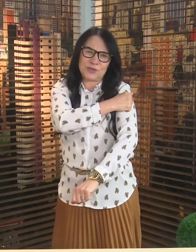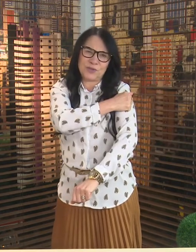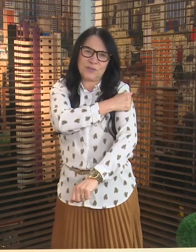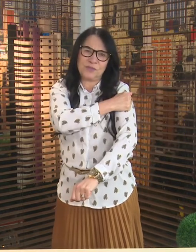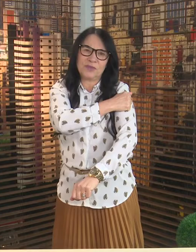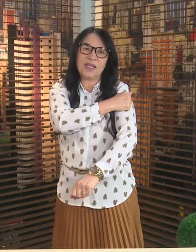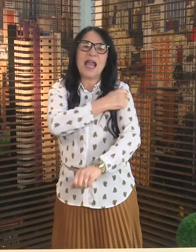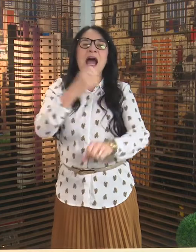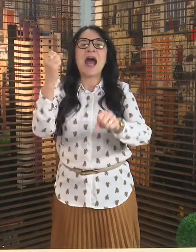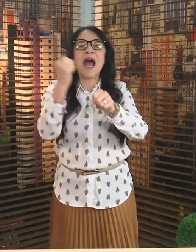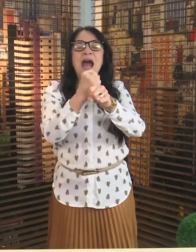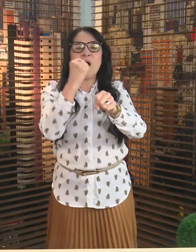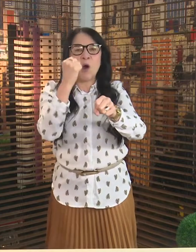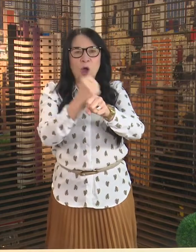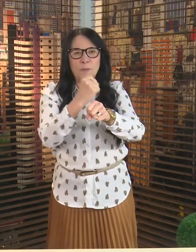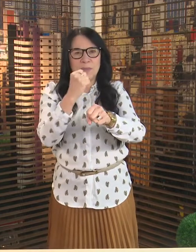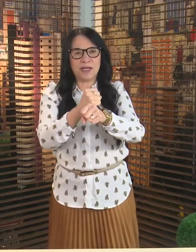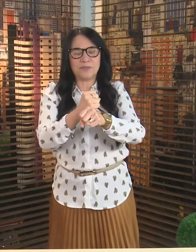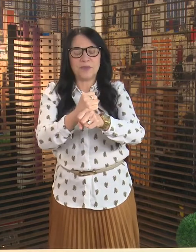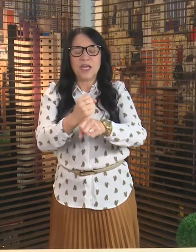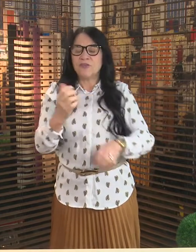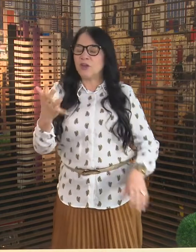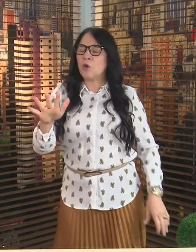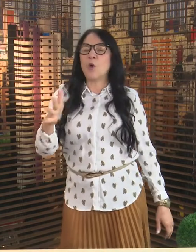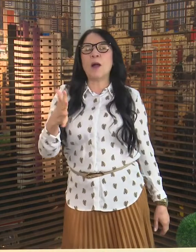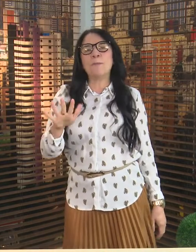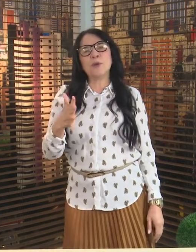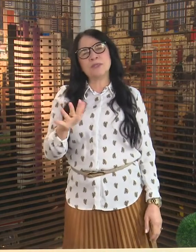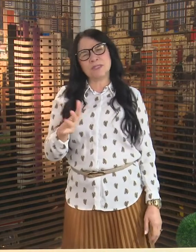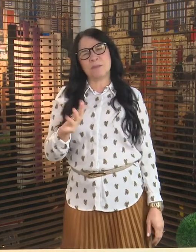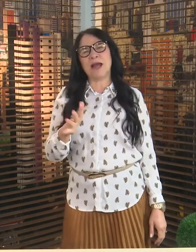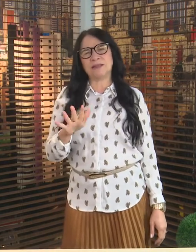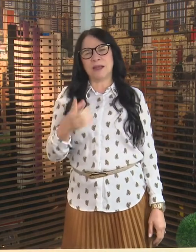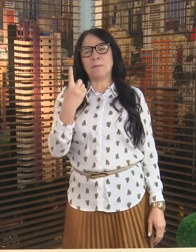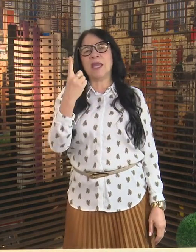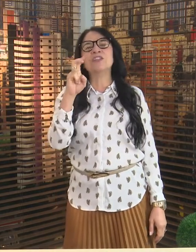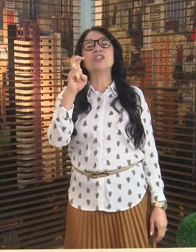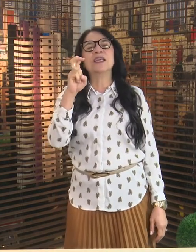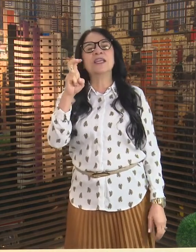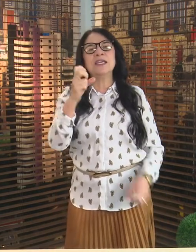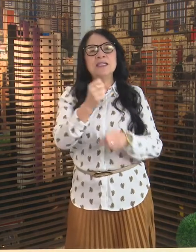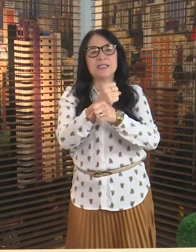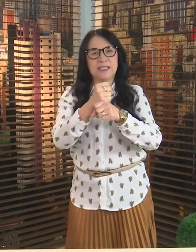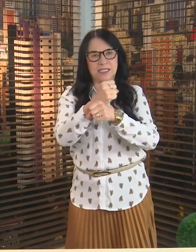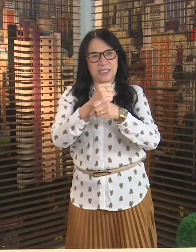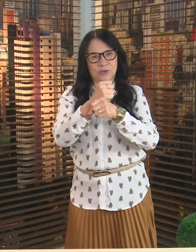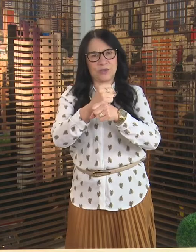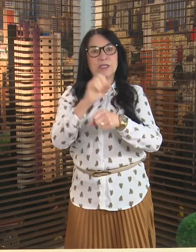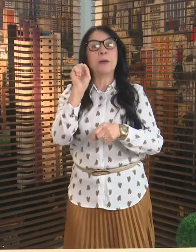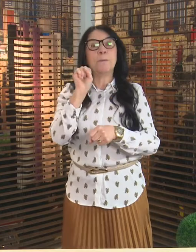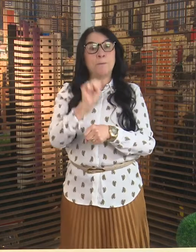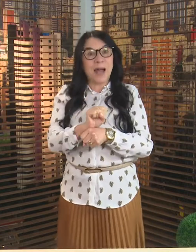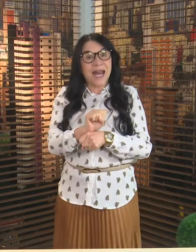Alunos, a obra ficou aproximadamente 15 anos